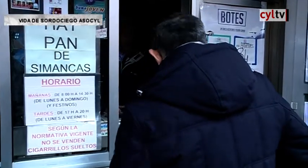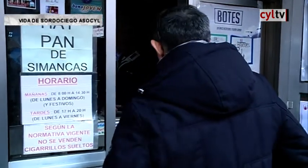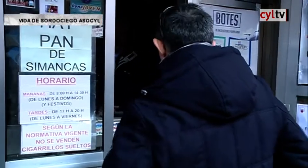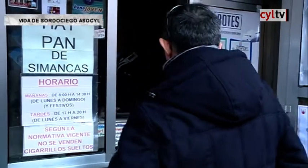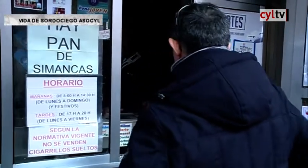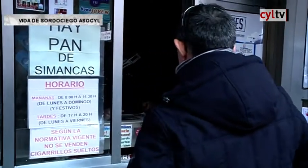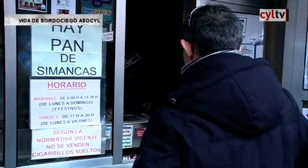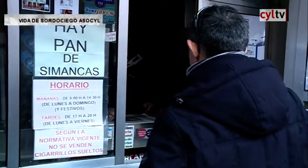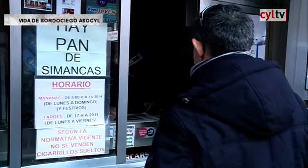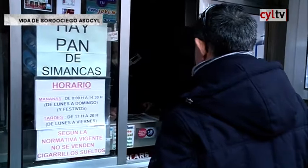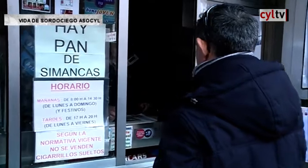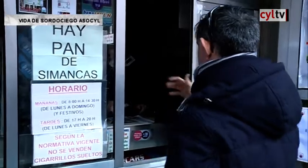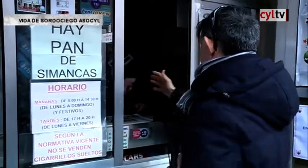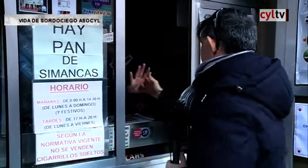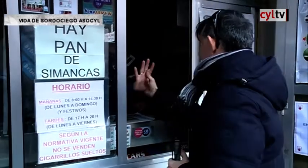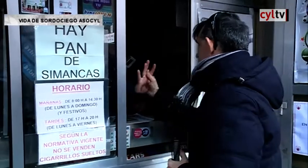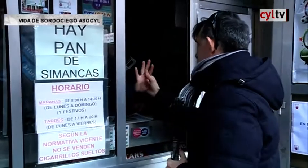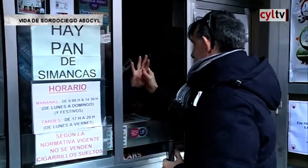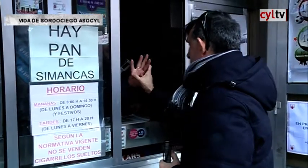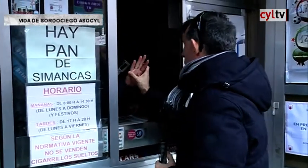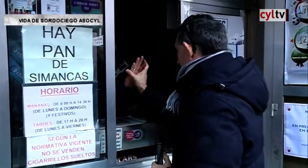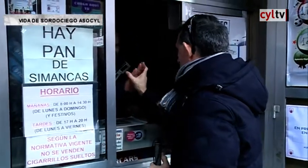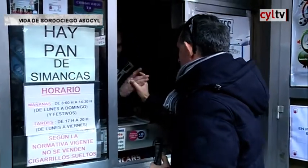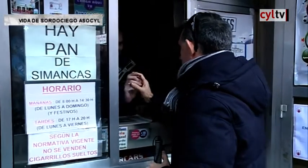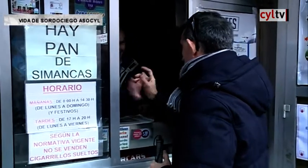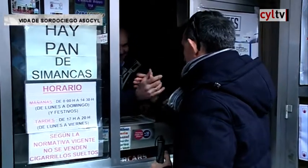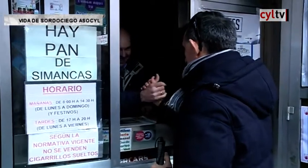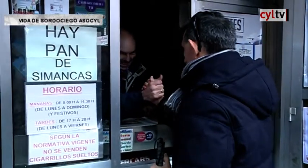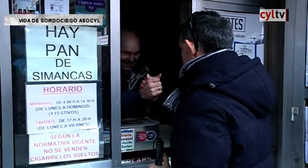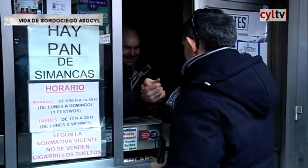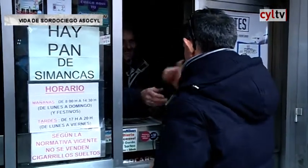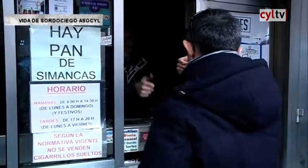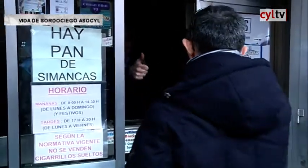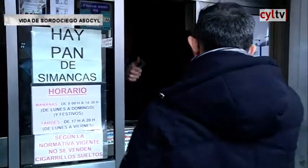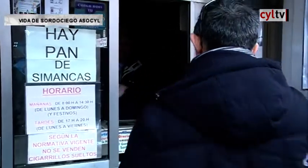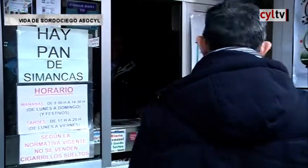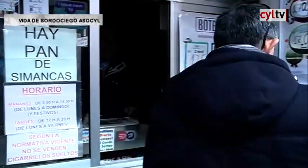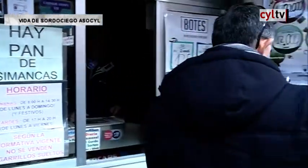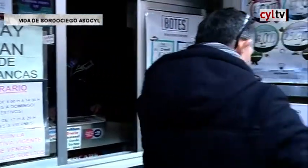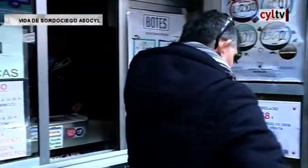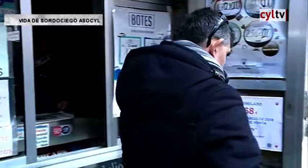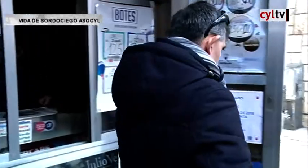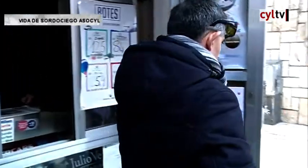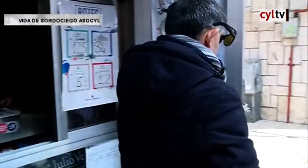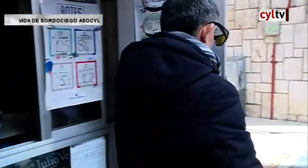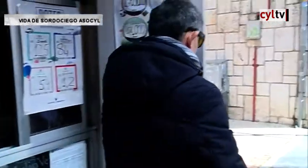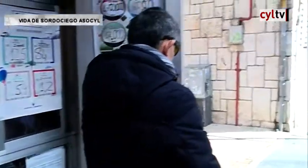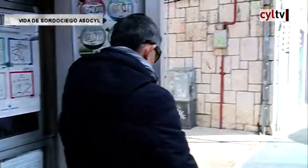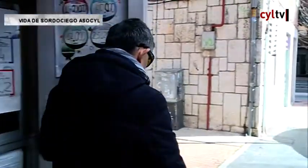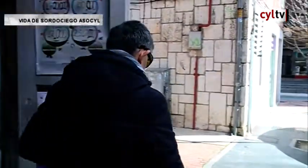decir que Claudio tiene visión parcial. Bueno, es síndrome de Usher, y tiene un poquito de resto visual únicamente